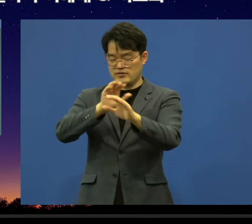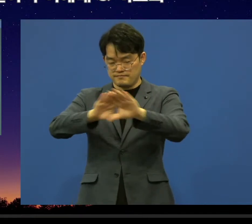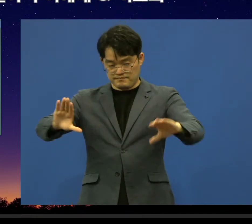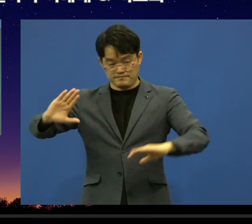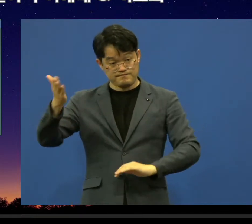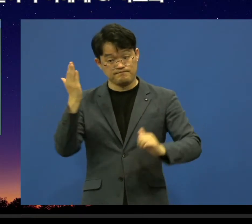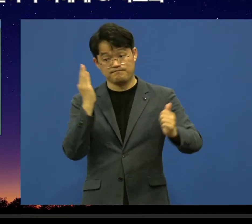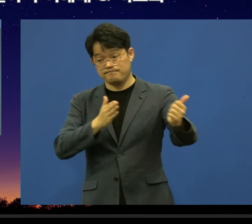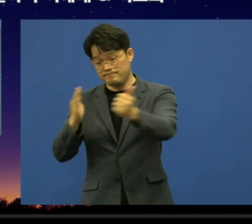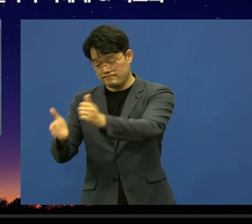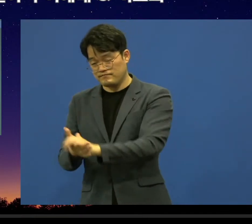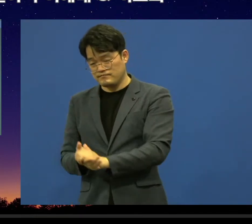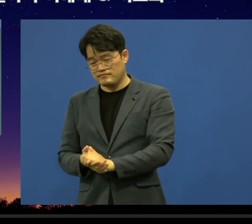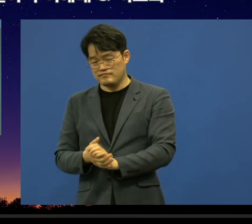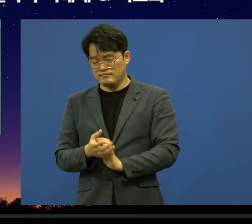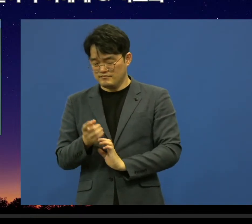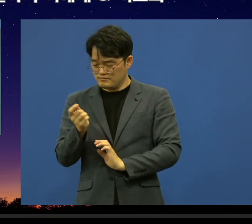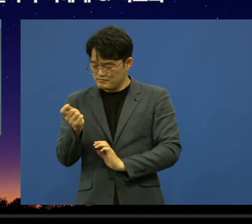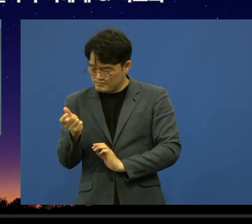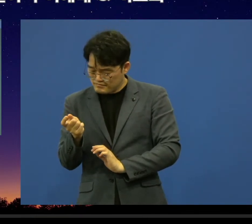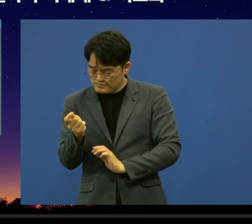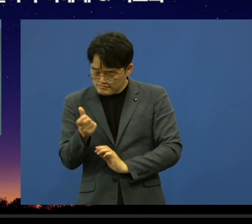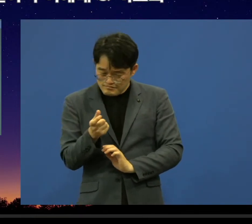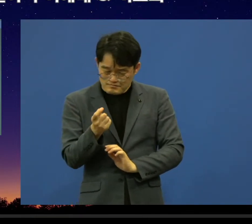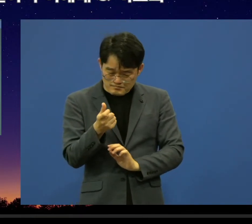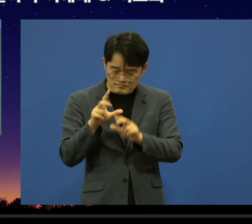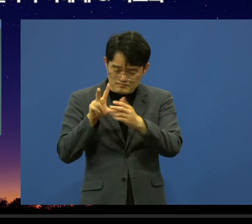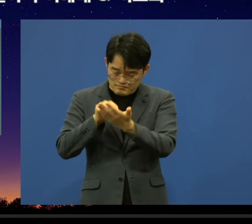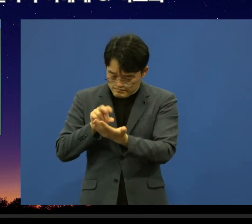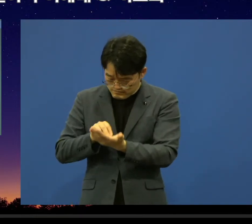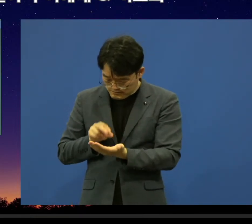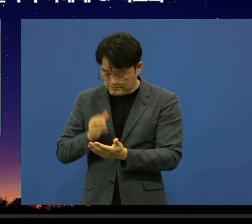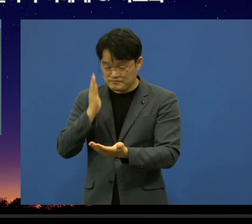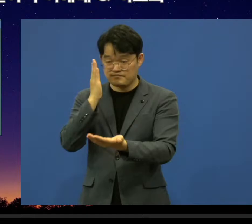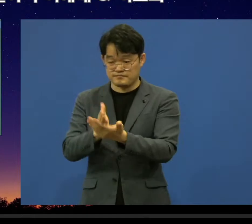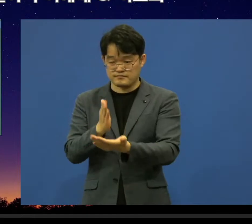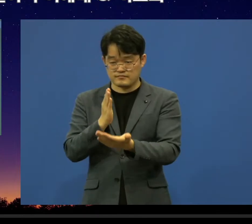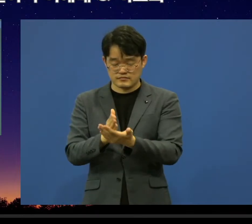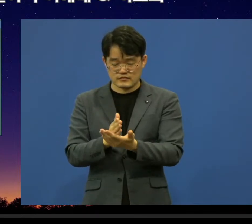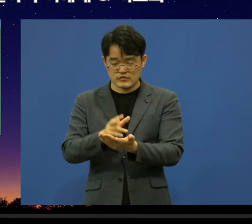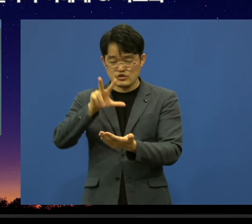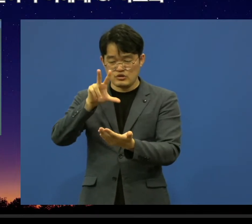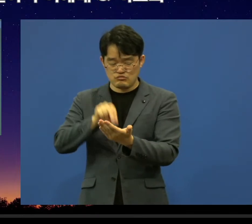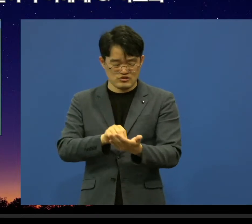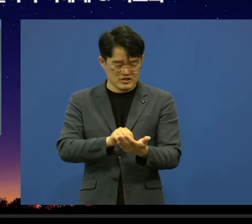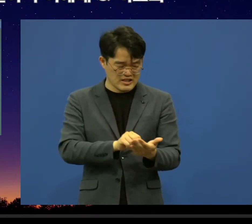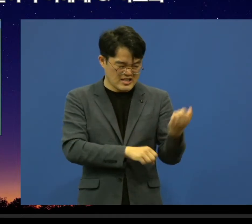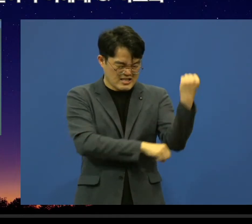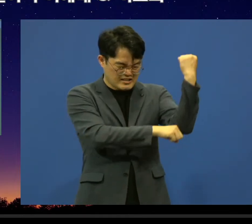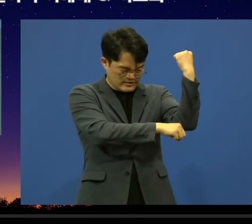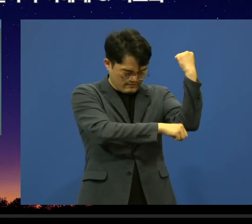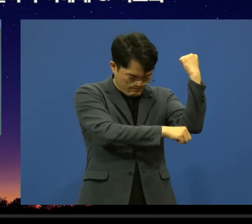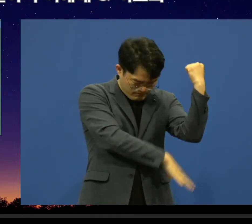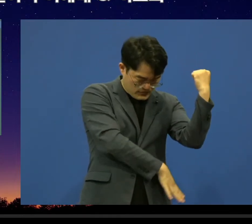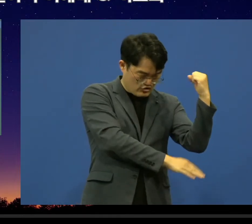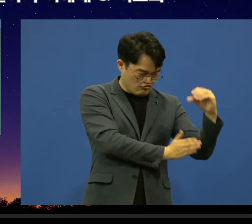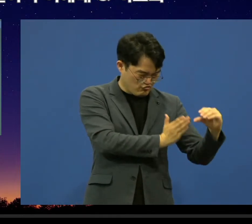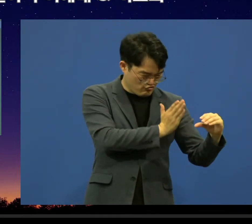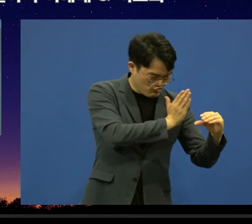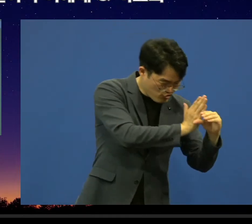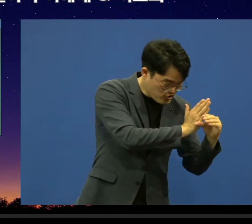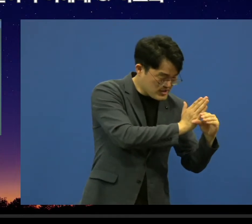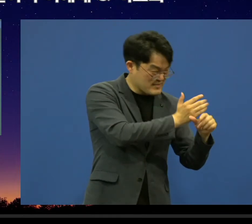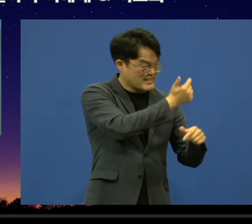바랍니다. 지역적인 산발적인 문제가 아니라 그 문제를 야기시키는 본질적인 하나의